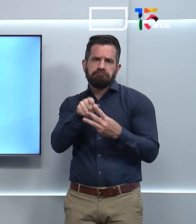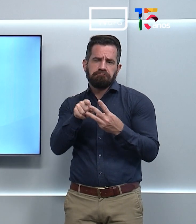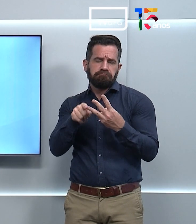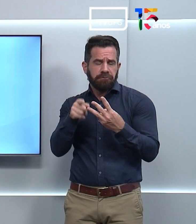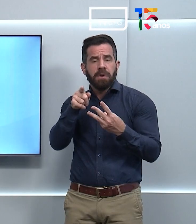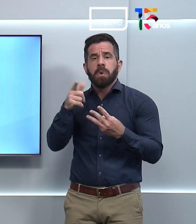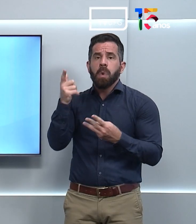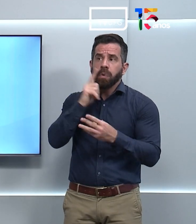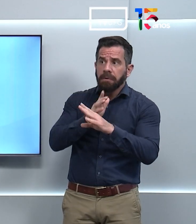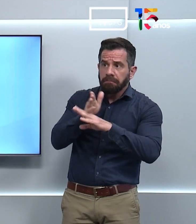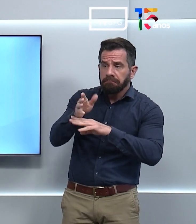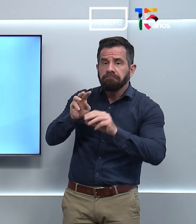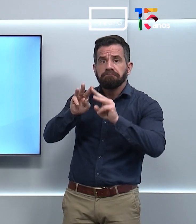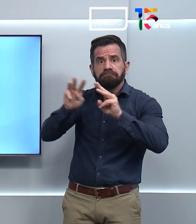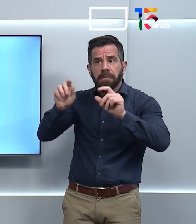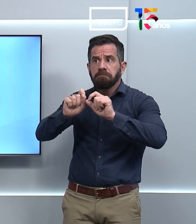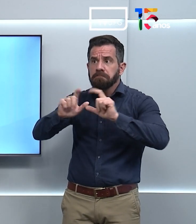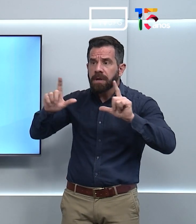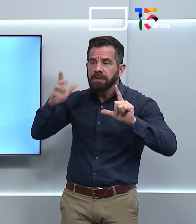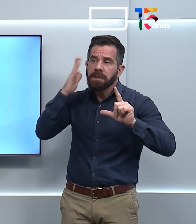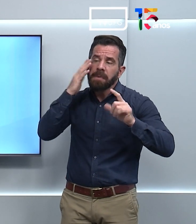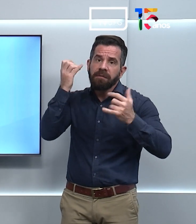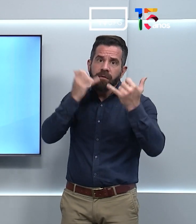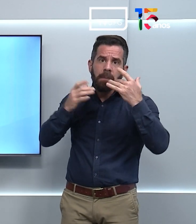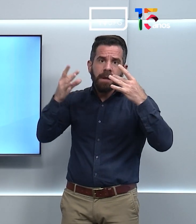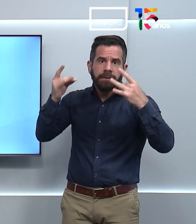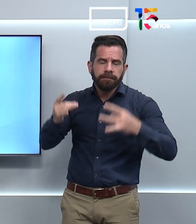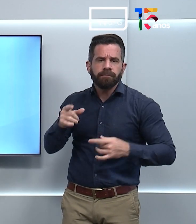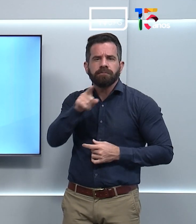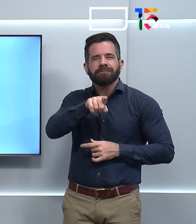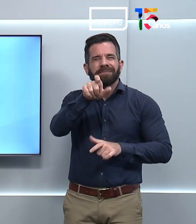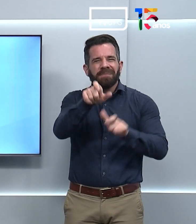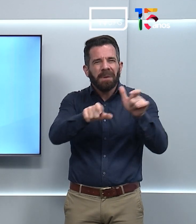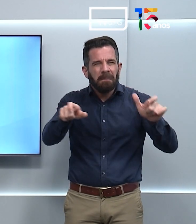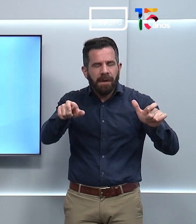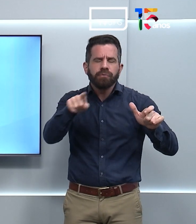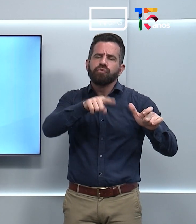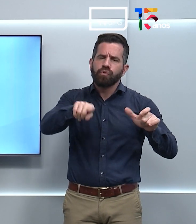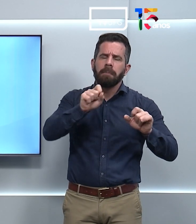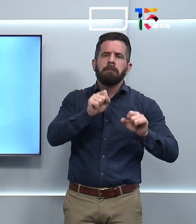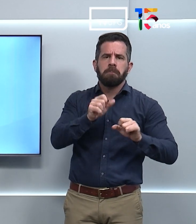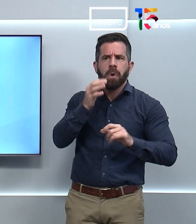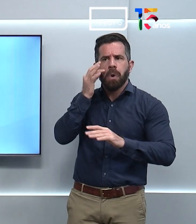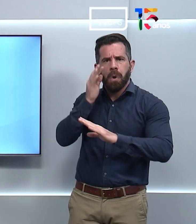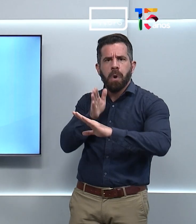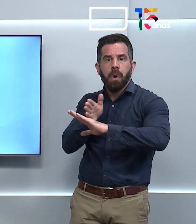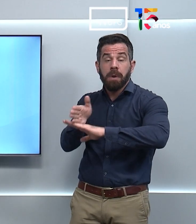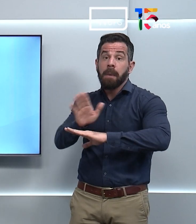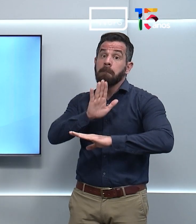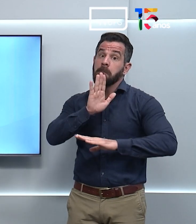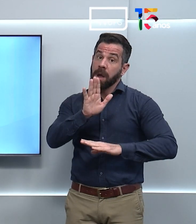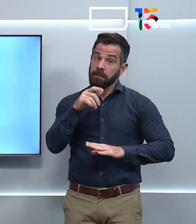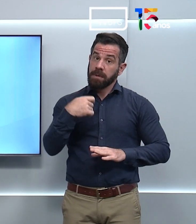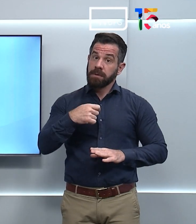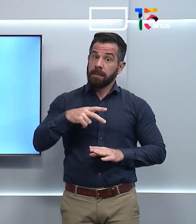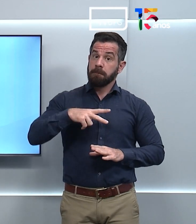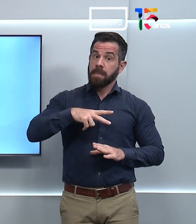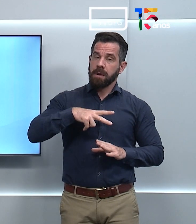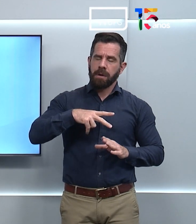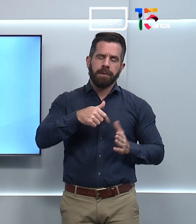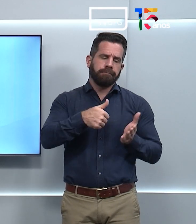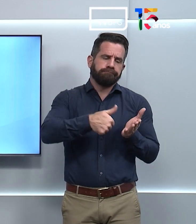renegociar a sua dívida. Pessoas físicas, né, que quiserem comparecer pessoalmente para renegociar, têm que levar documentos pessoais,